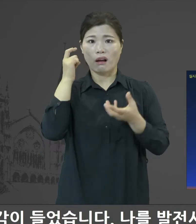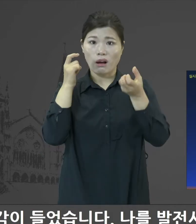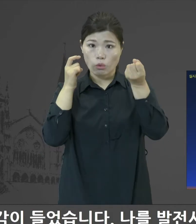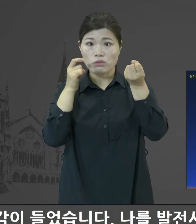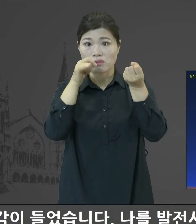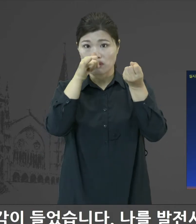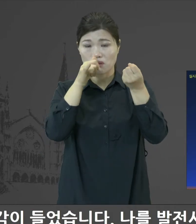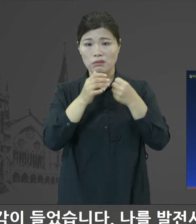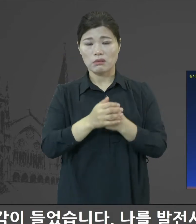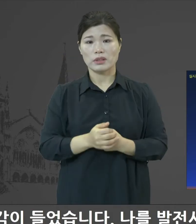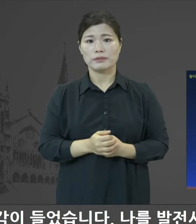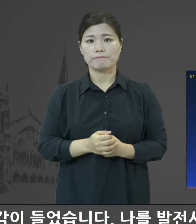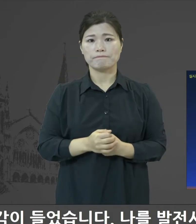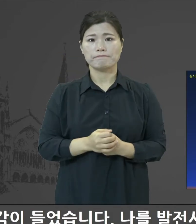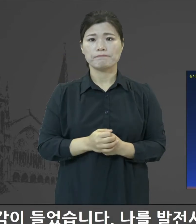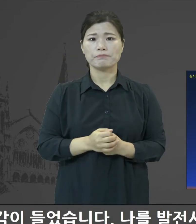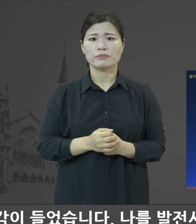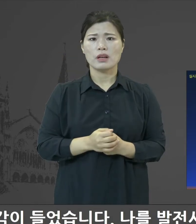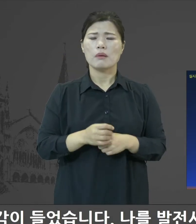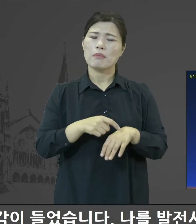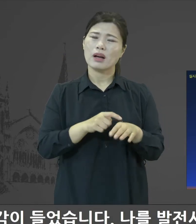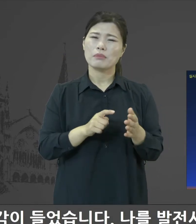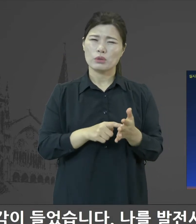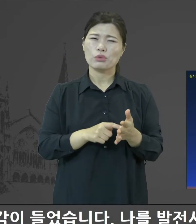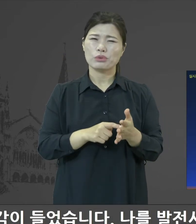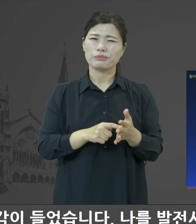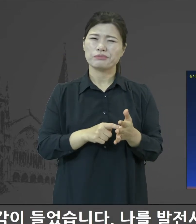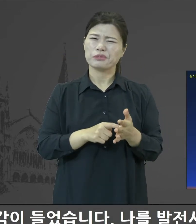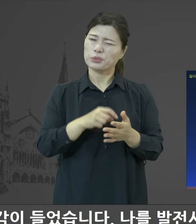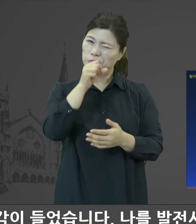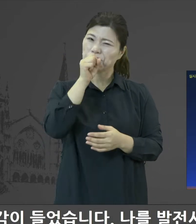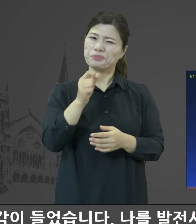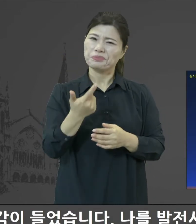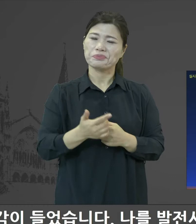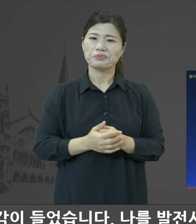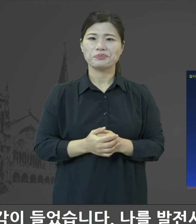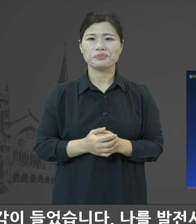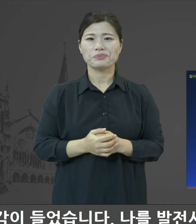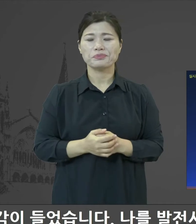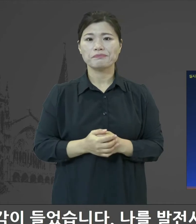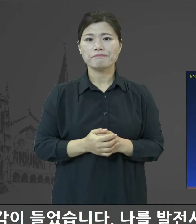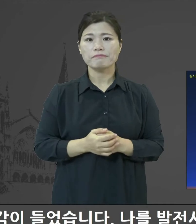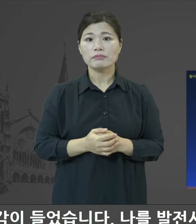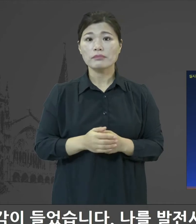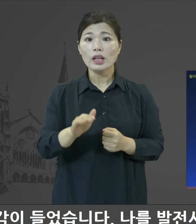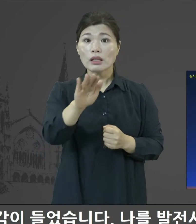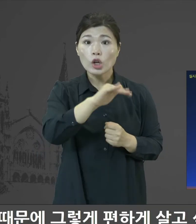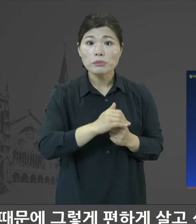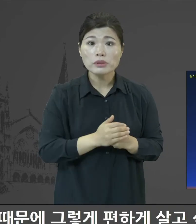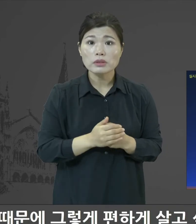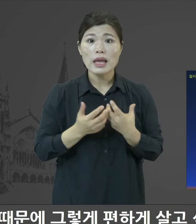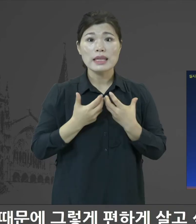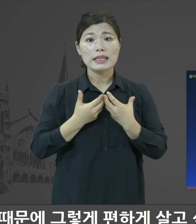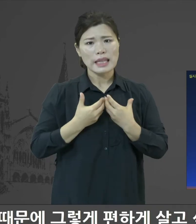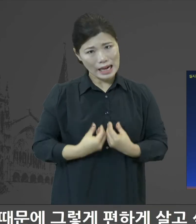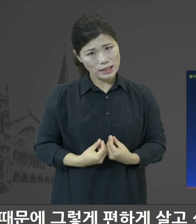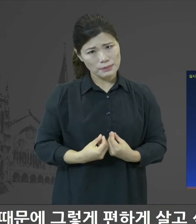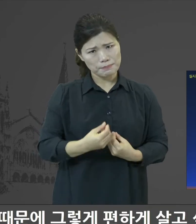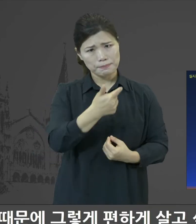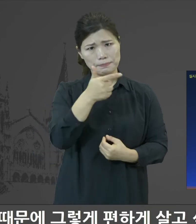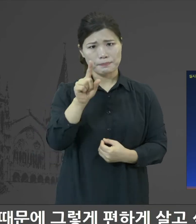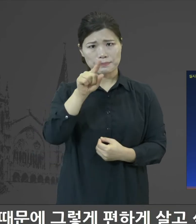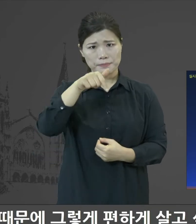그런 내용인 것 같아 마음이 씁쓸했습니다. 여러분, 낙심이라는 게 뭔지